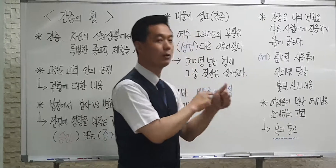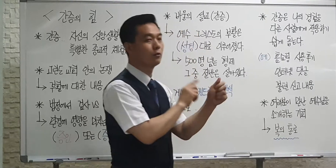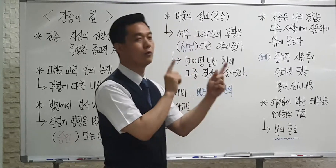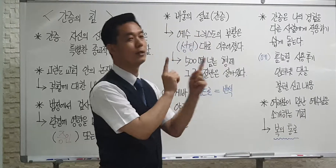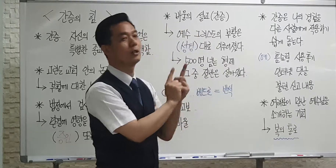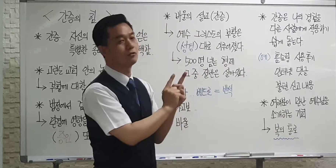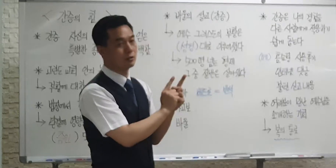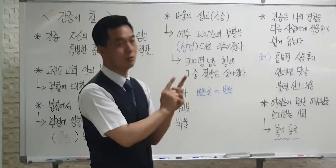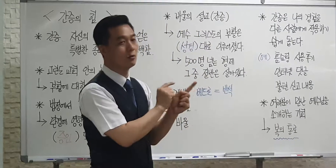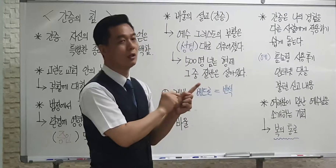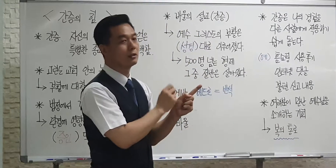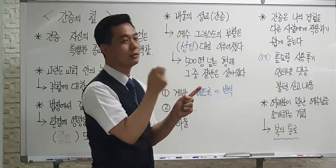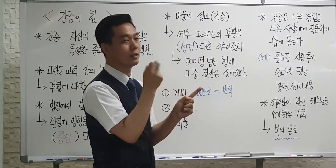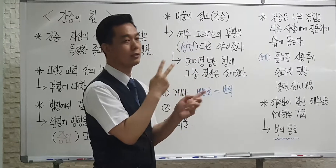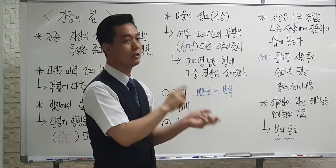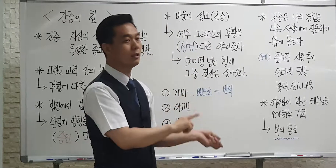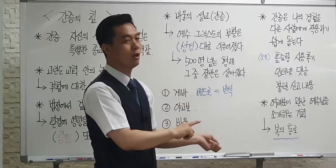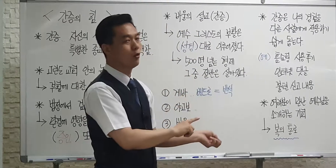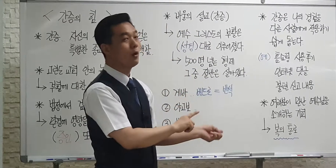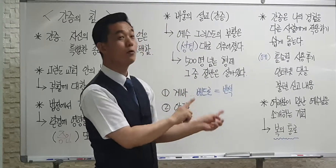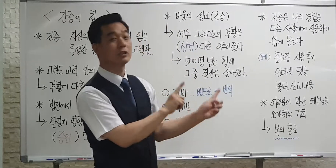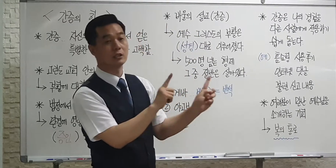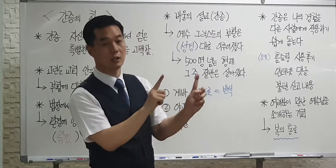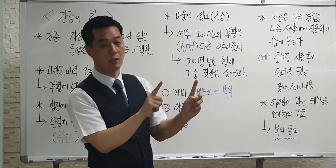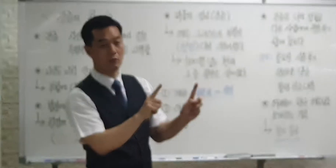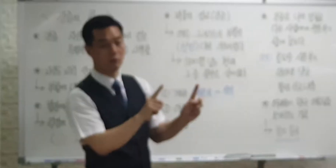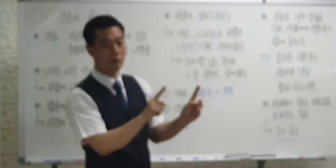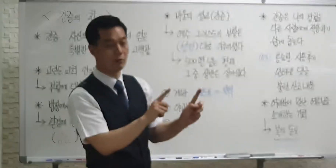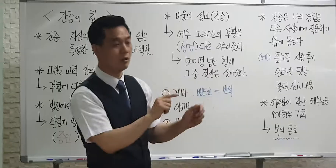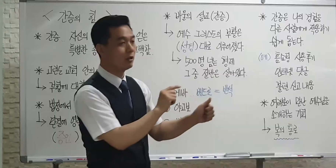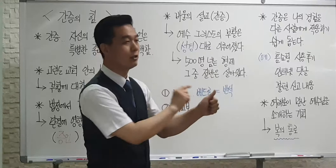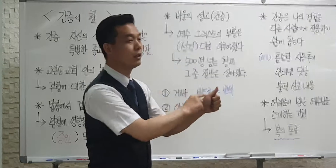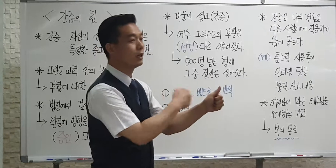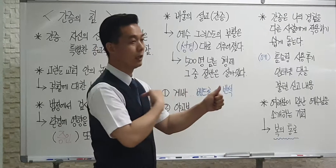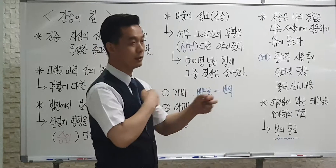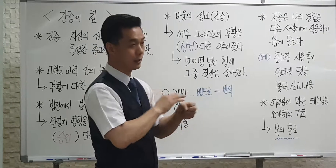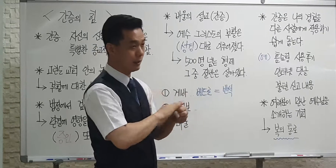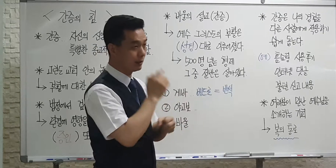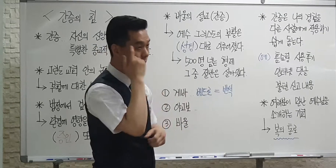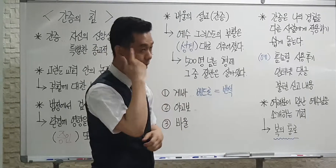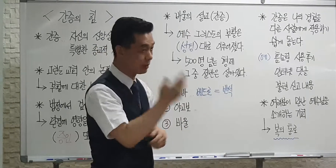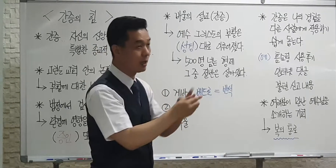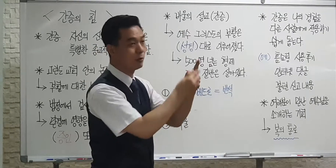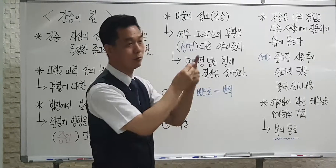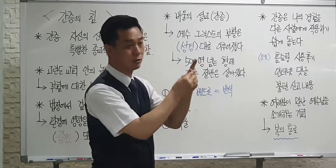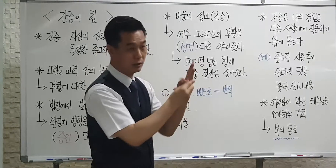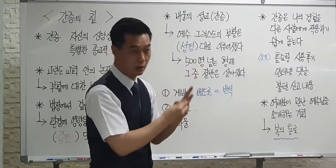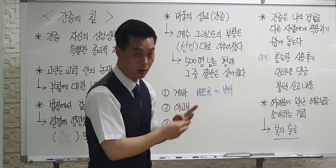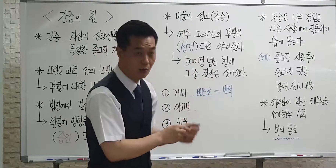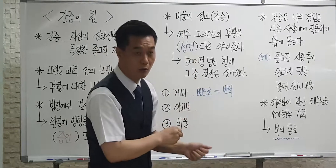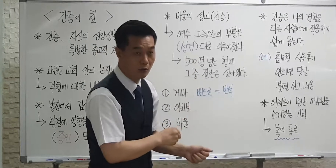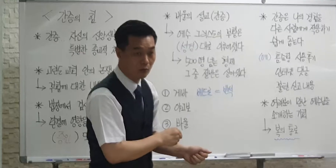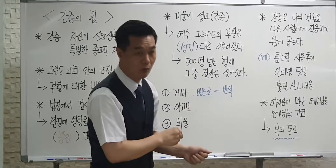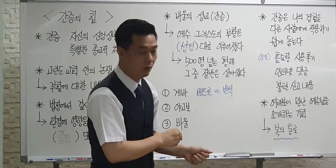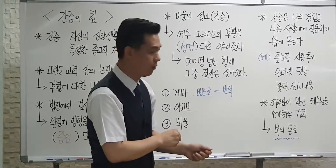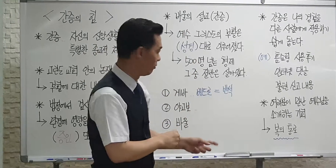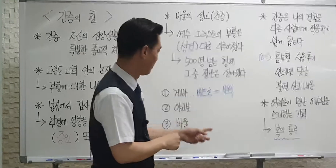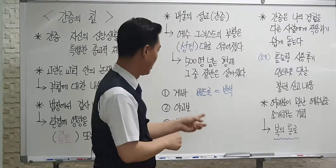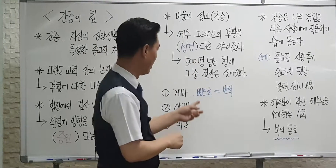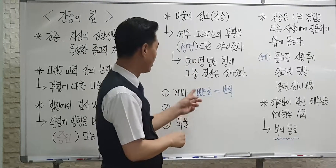베드로를 만나주시고 그를 다시 회복시키잖아요. 네가 나를 사랑하느냐 3번 물으시잖아요.